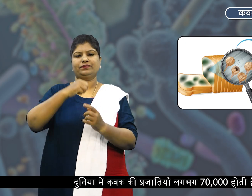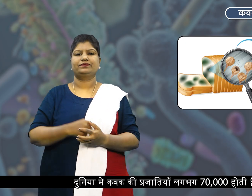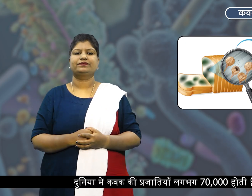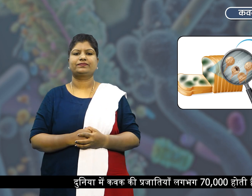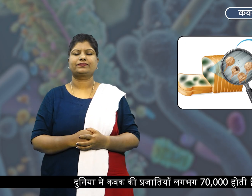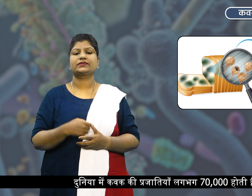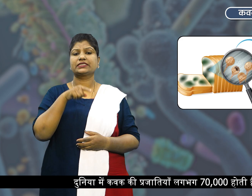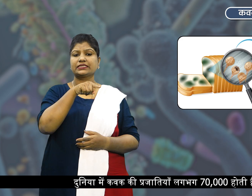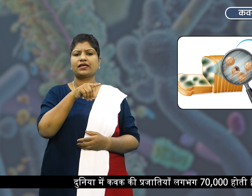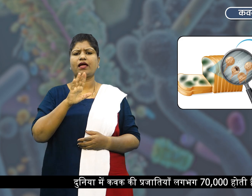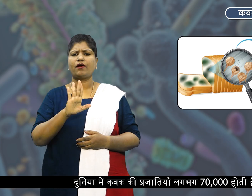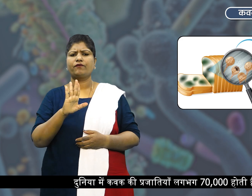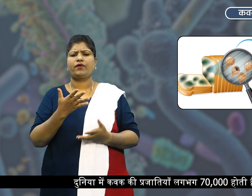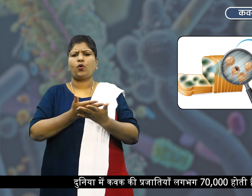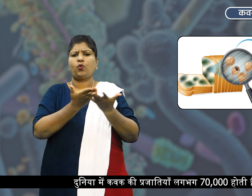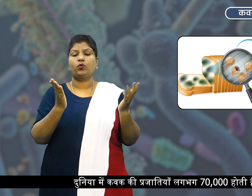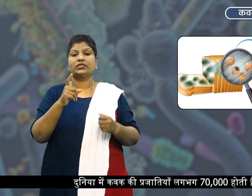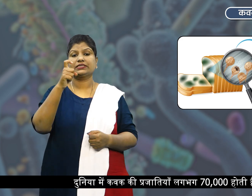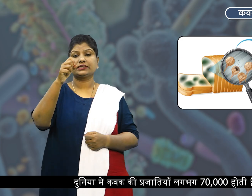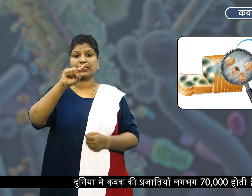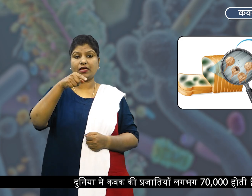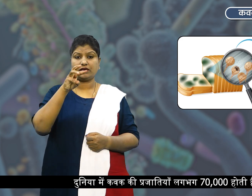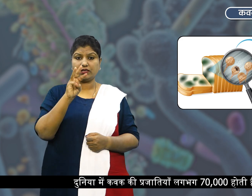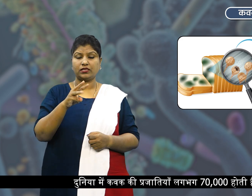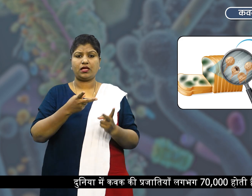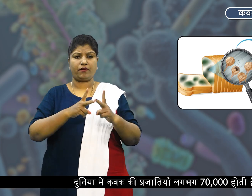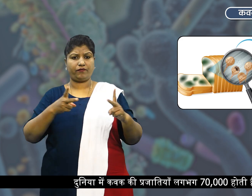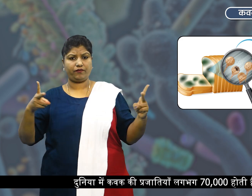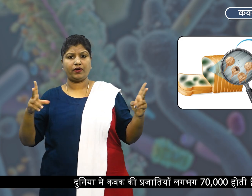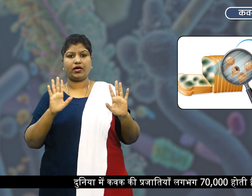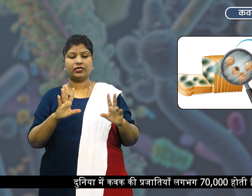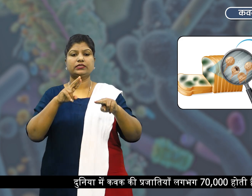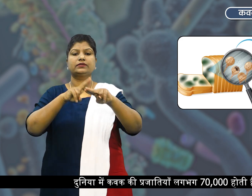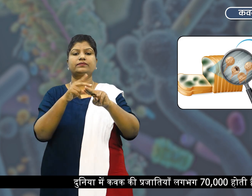दुनिया में कवक की प्रजातियां लगभग 70,000 होती हैं।